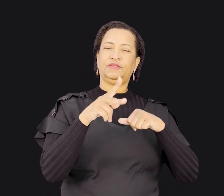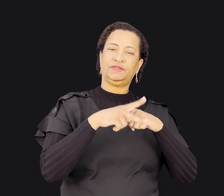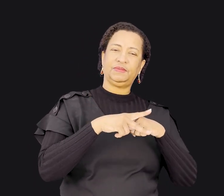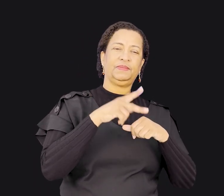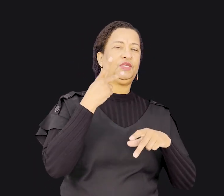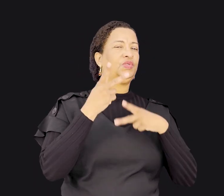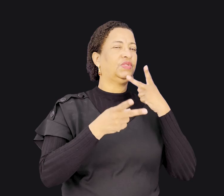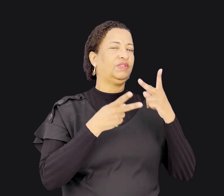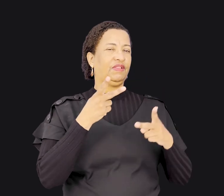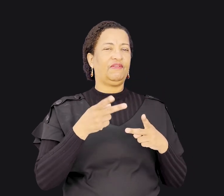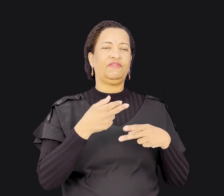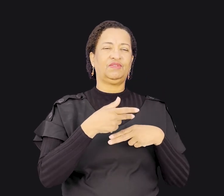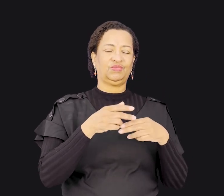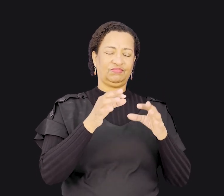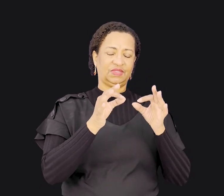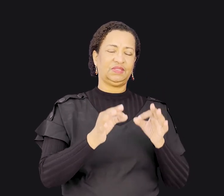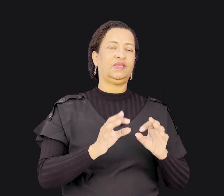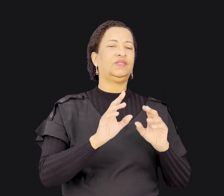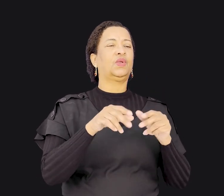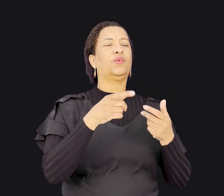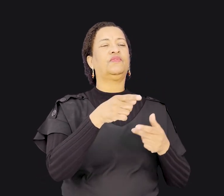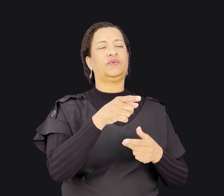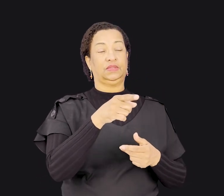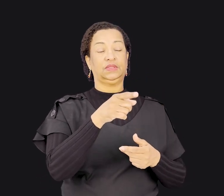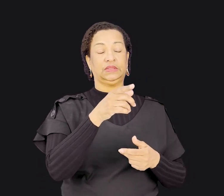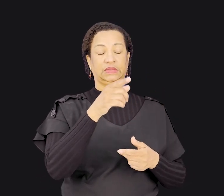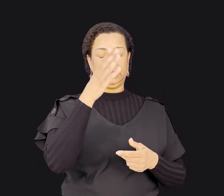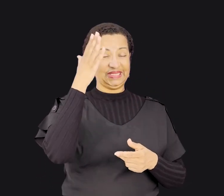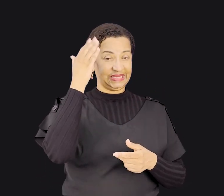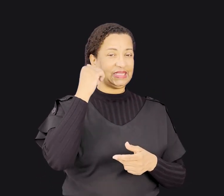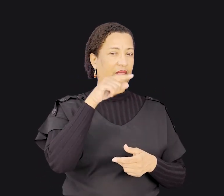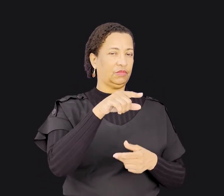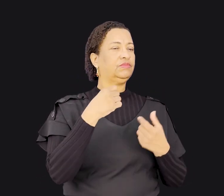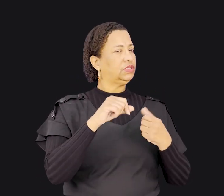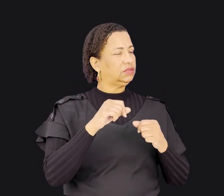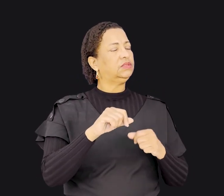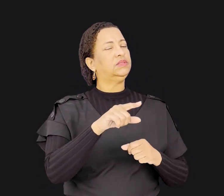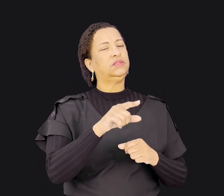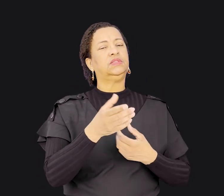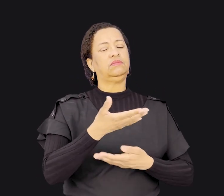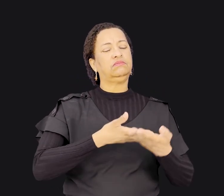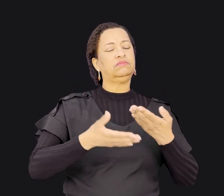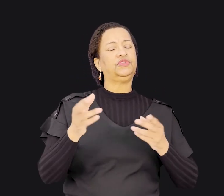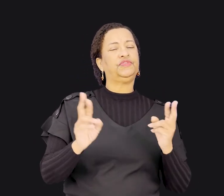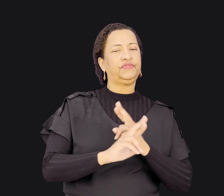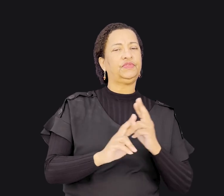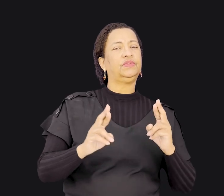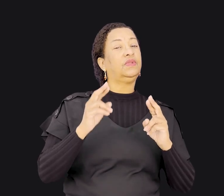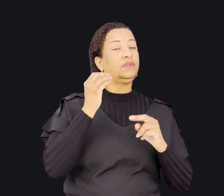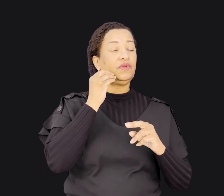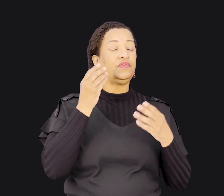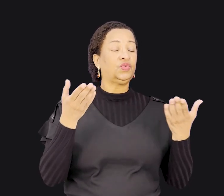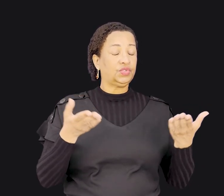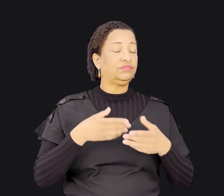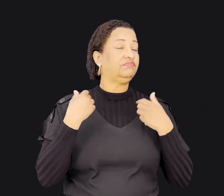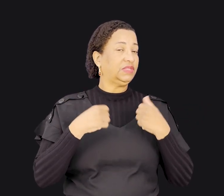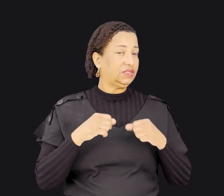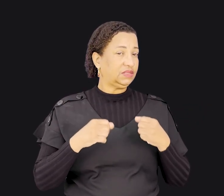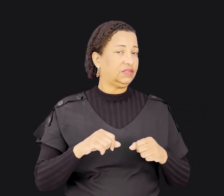falando sobre o óbvio quando disse, sejam sábios no convívio. Talvez isso seja necessário hoje. Parece que depois de algum tempo de